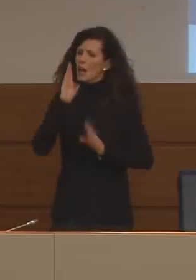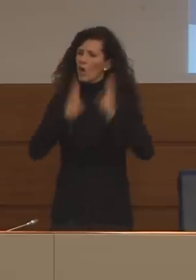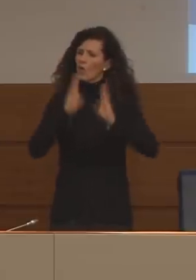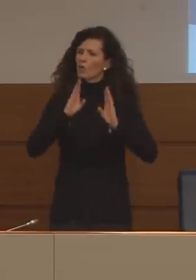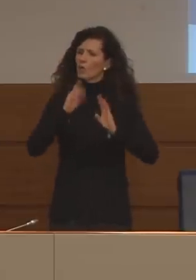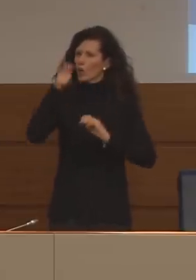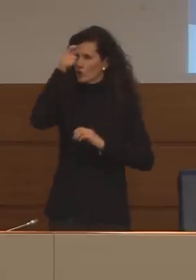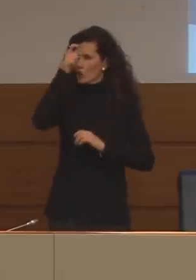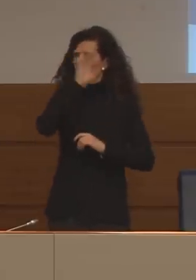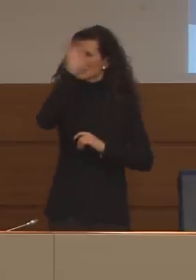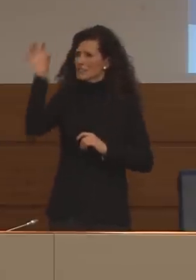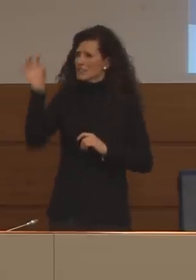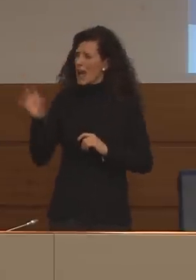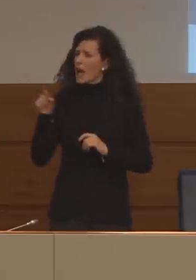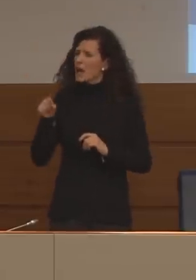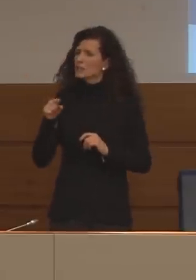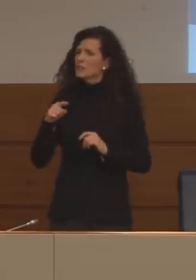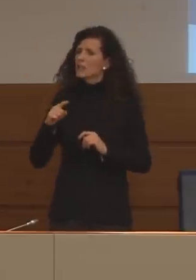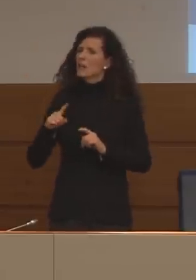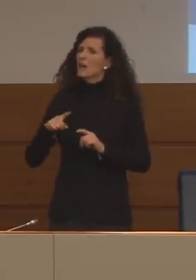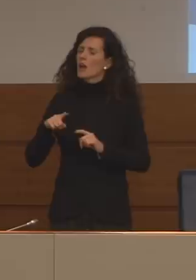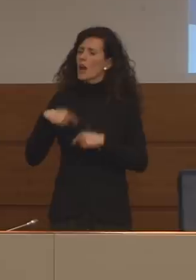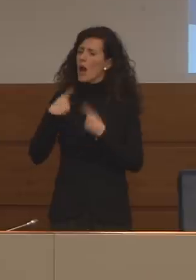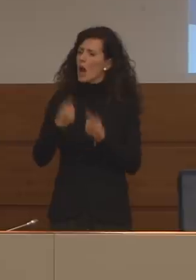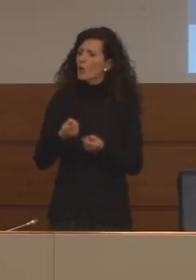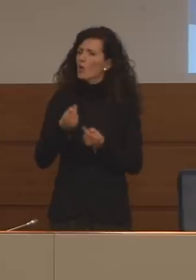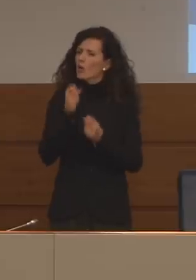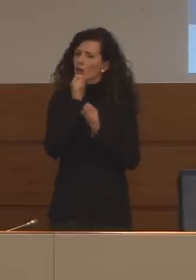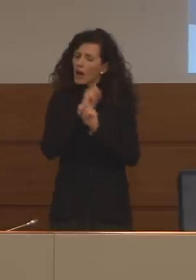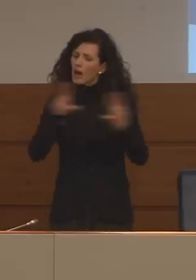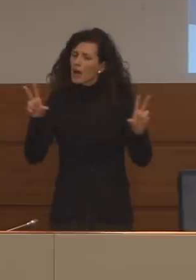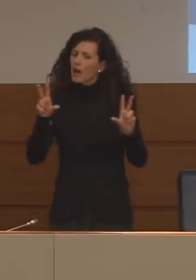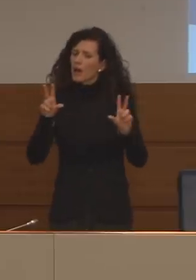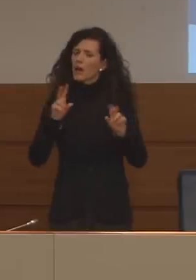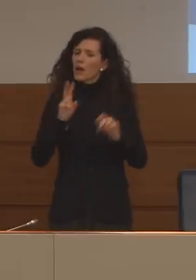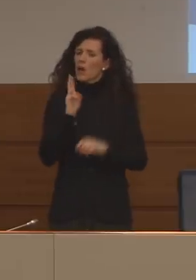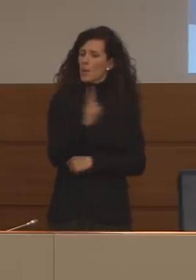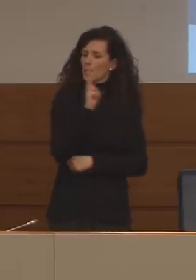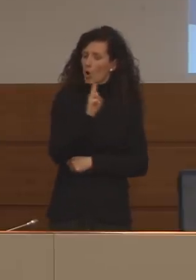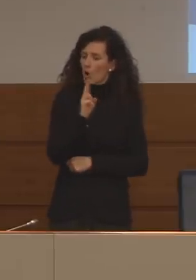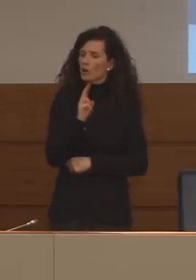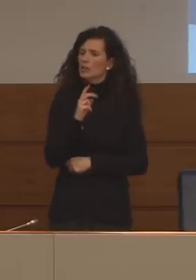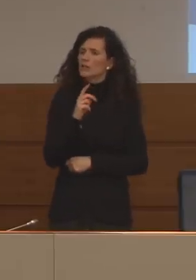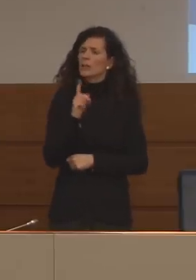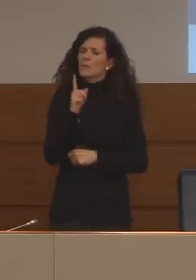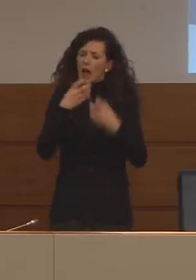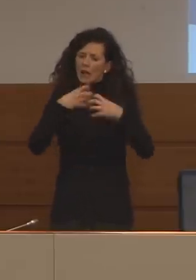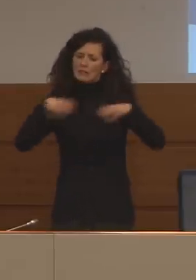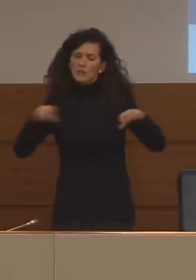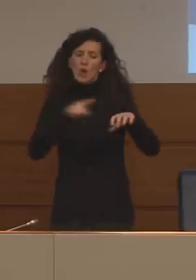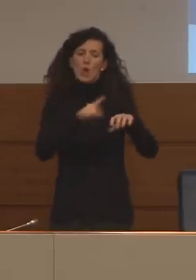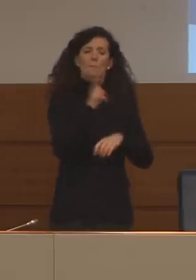viene fatta ancora la comunicazione dei morti senza una distinzione fra morti per e morti con e come mai c'è un ritardo